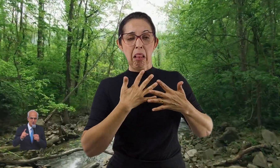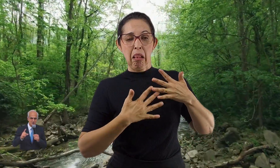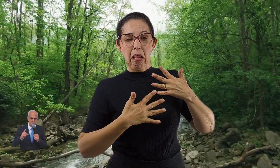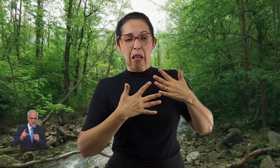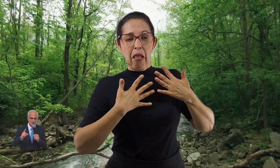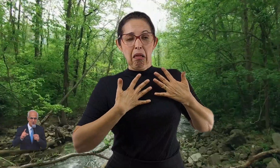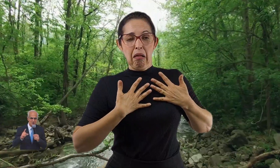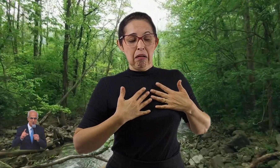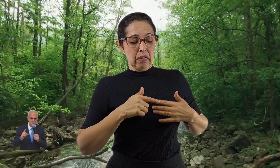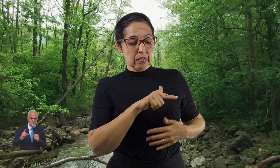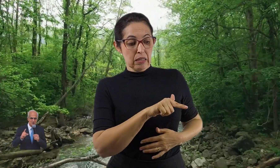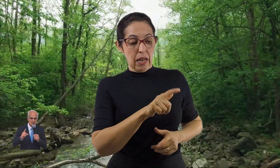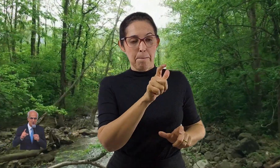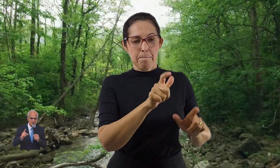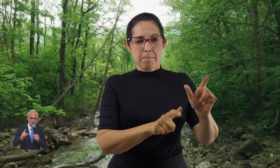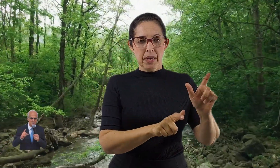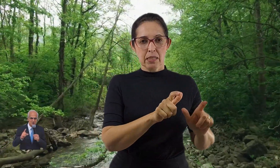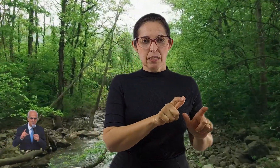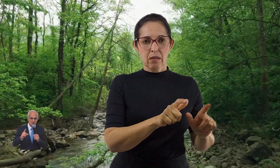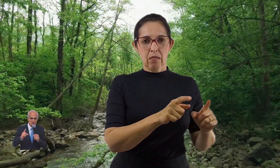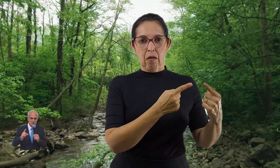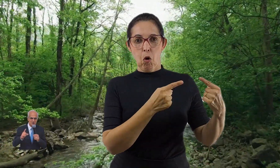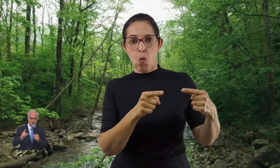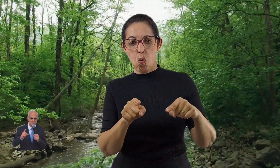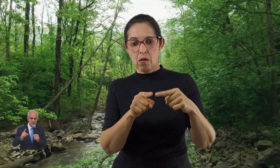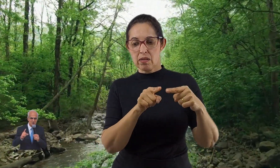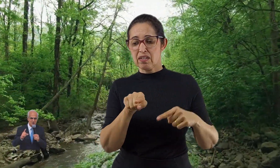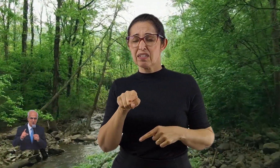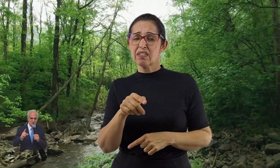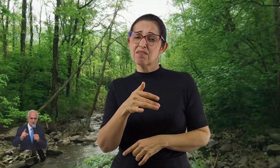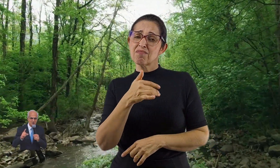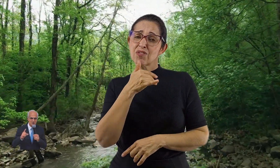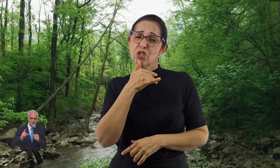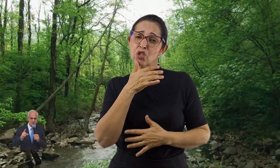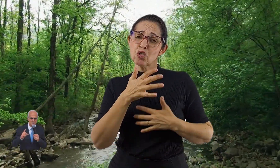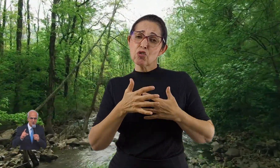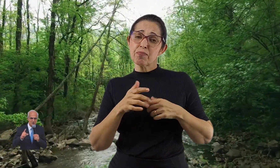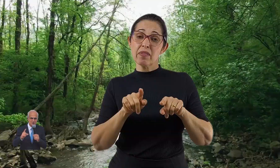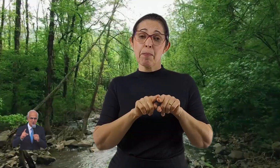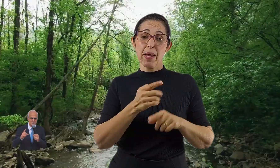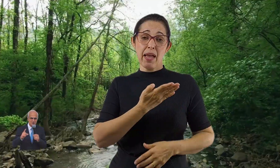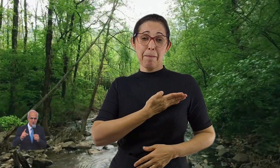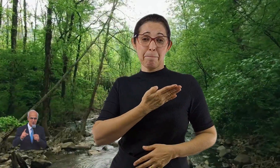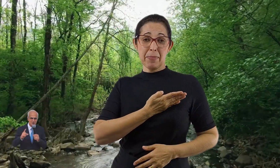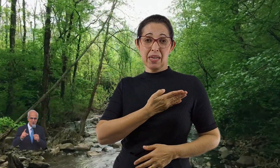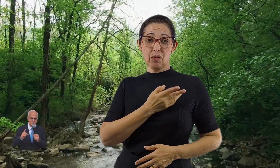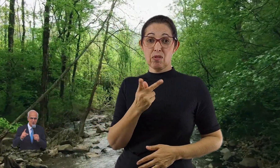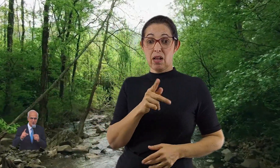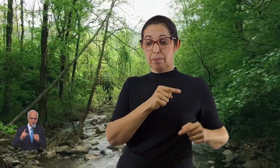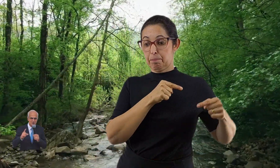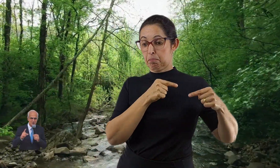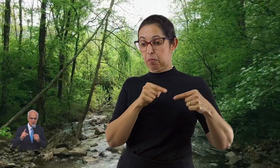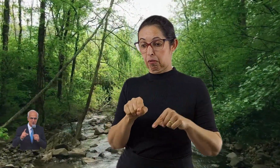decepções, pessoas que o magoaram, amigos que se levantaram contra ele,